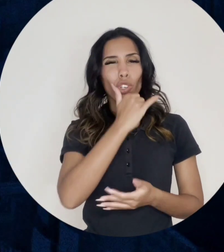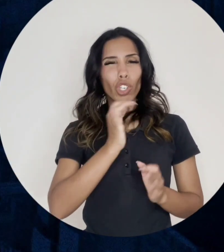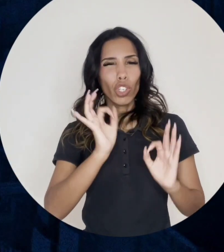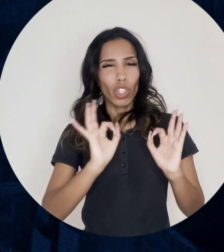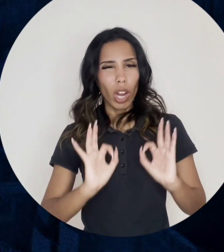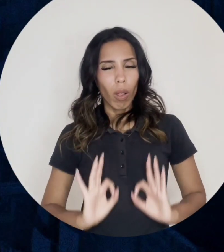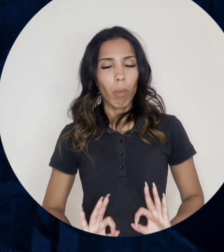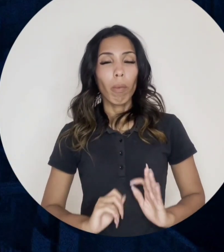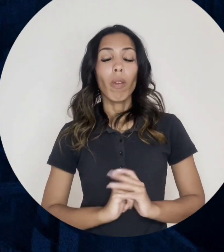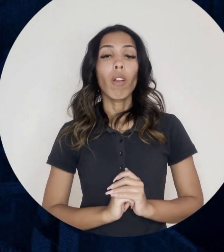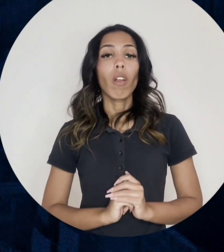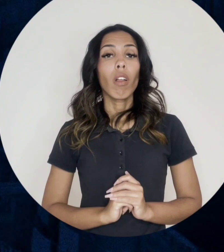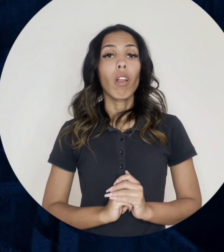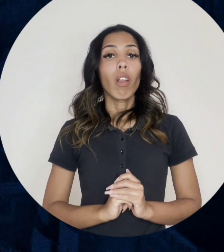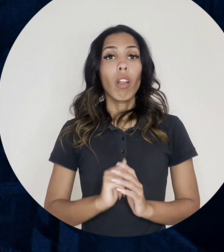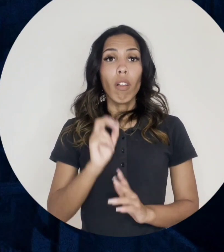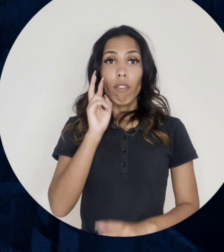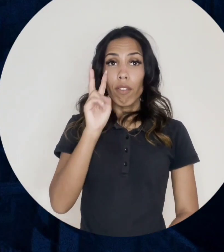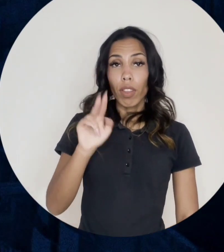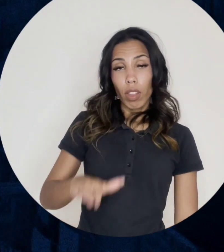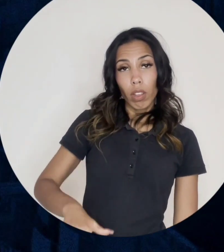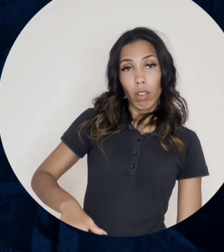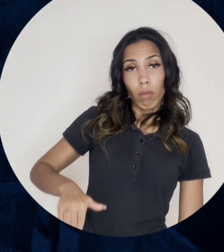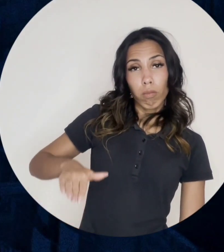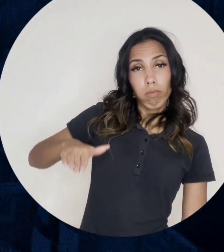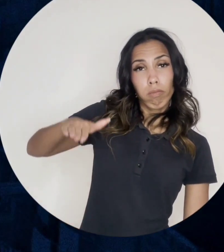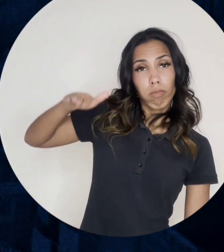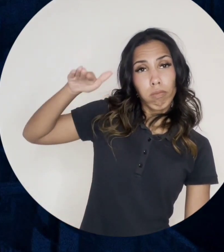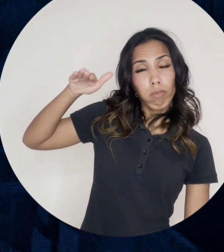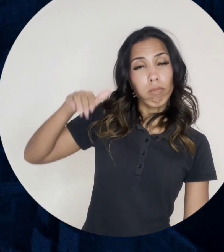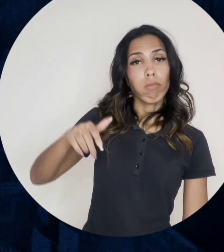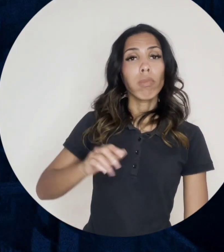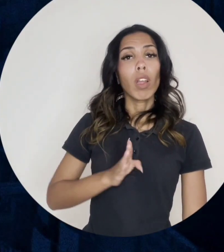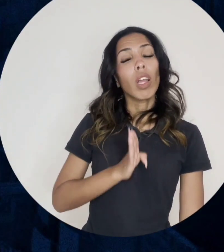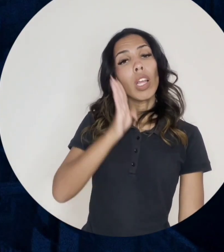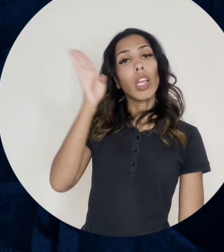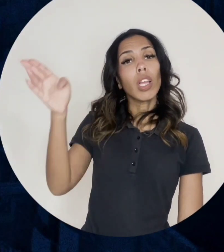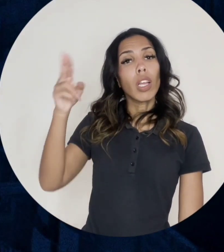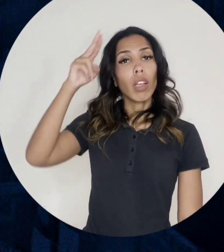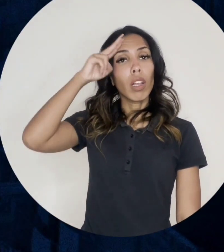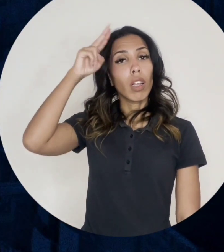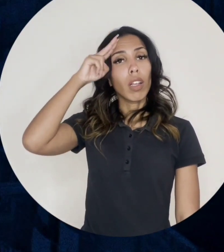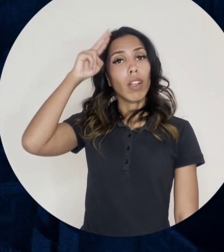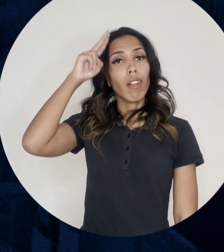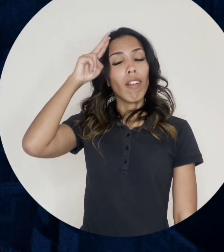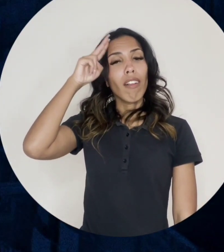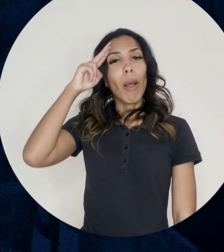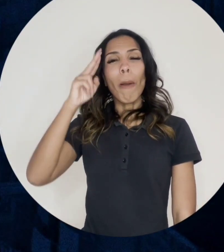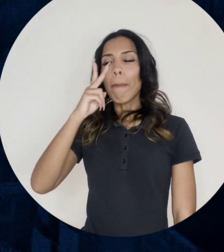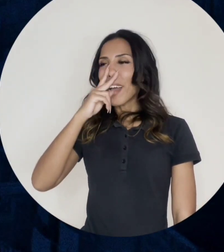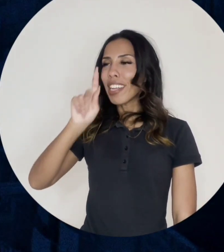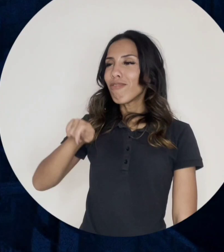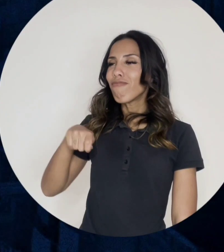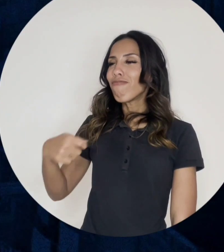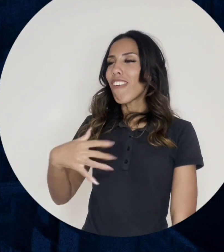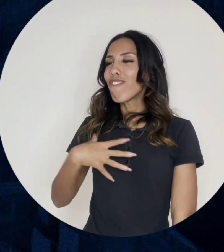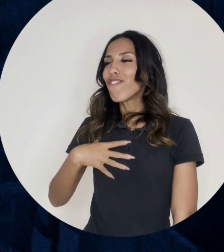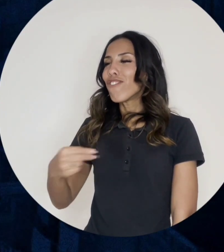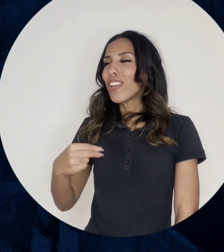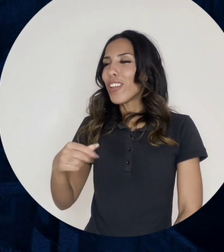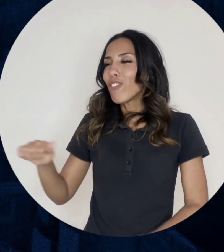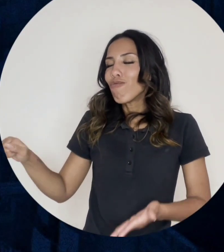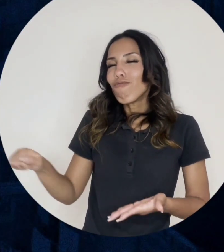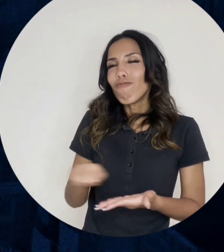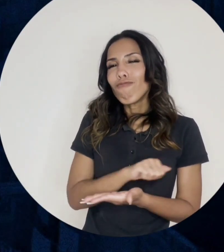Ela via os garotos crescendo, aí ia para o exército. Então ela fazia como se fosse o filho dela. E